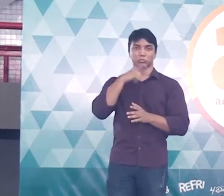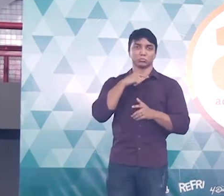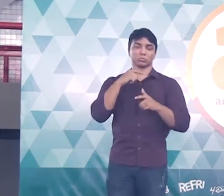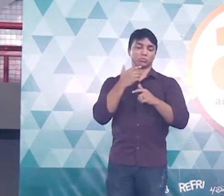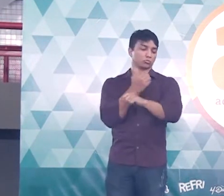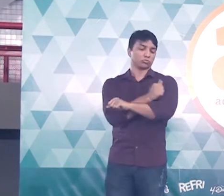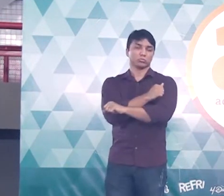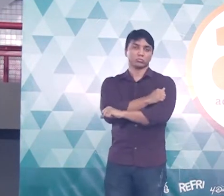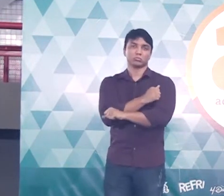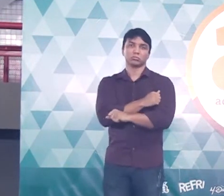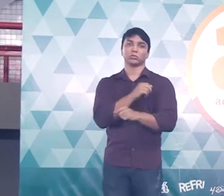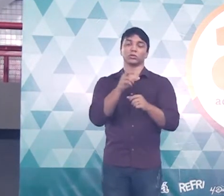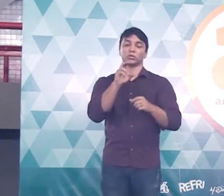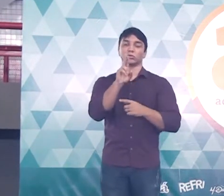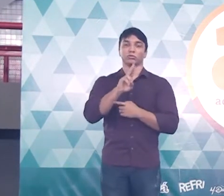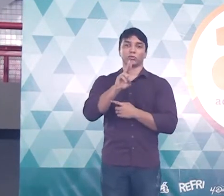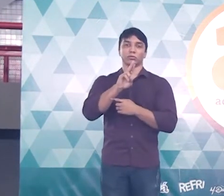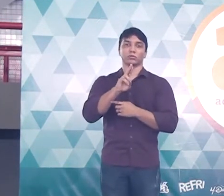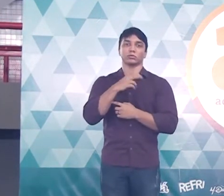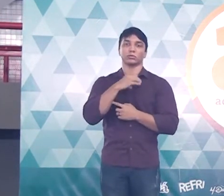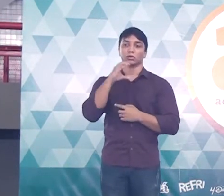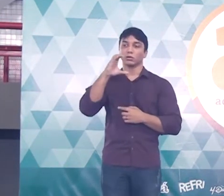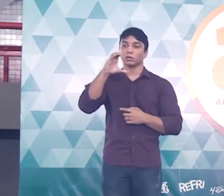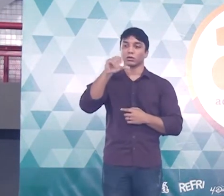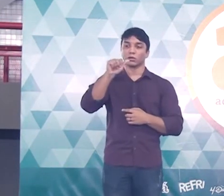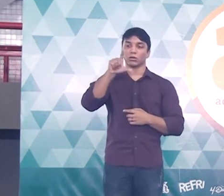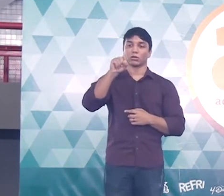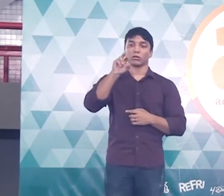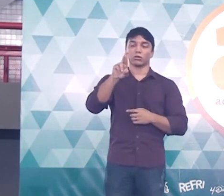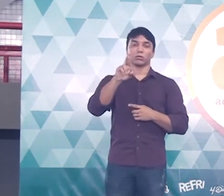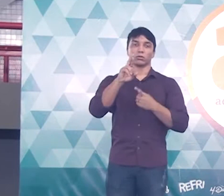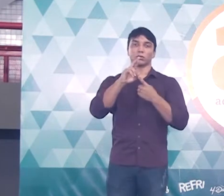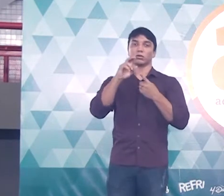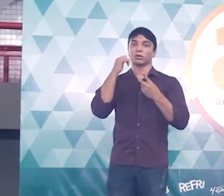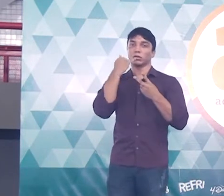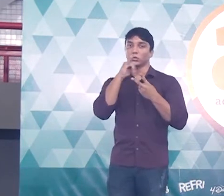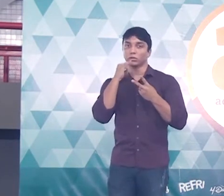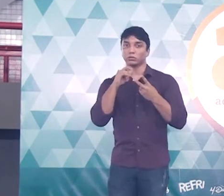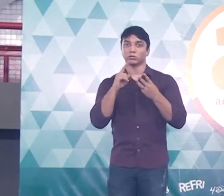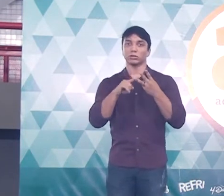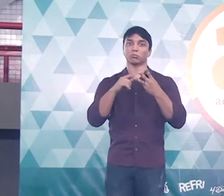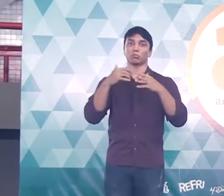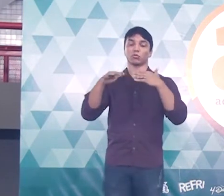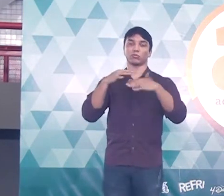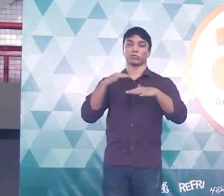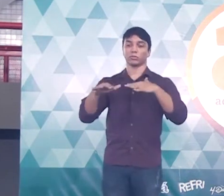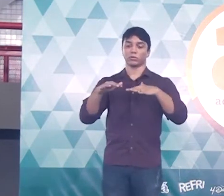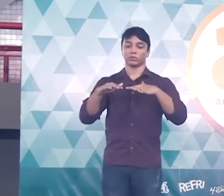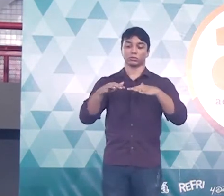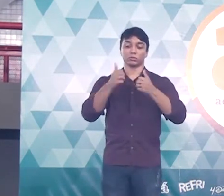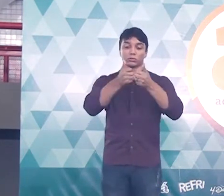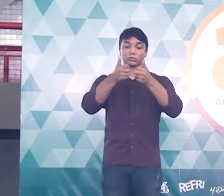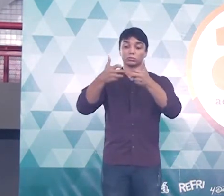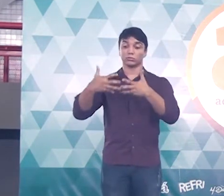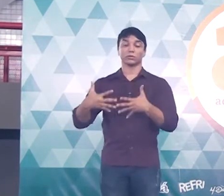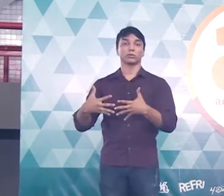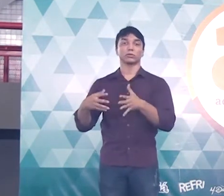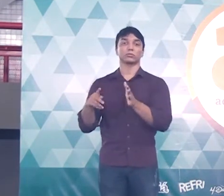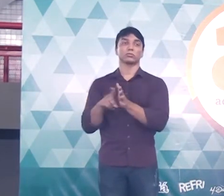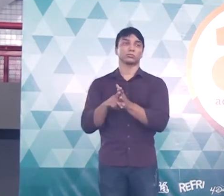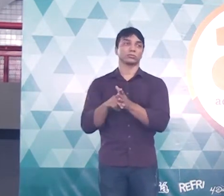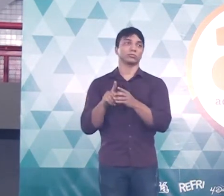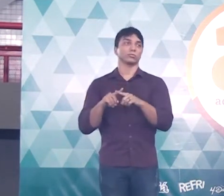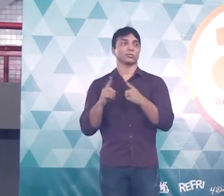bloco de universitários, e aí dizia assim, calor, energia em movimento. Definição perfeita, só